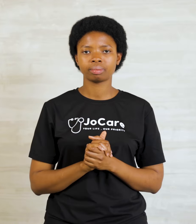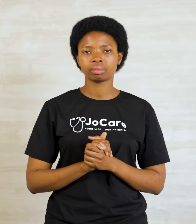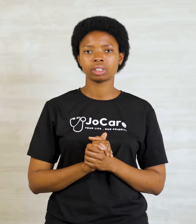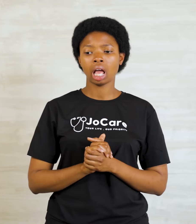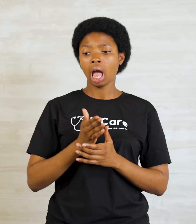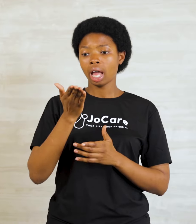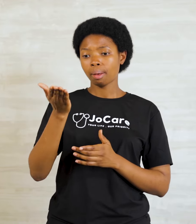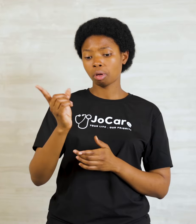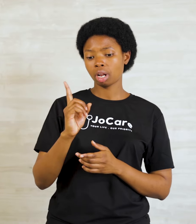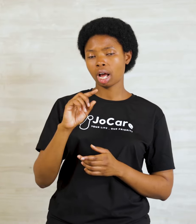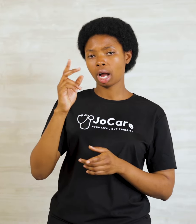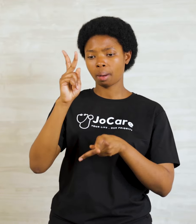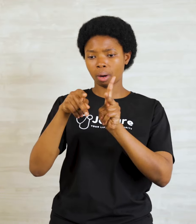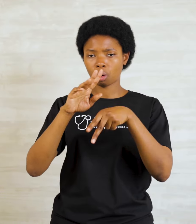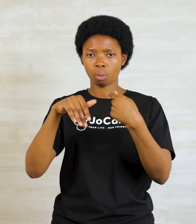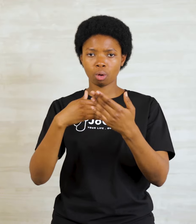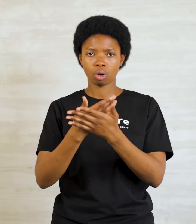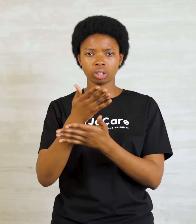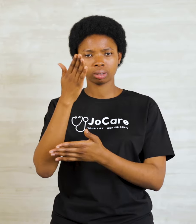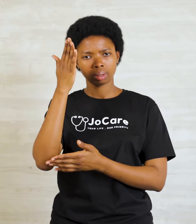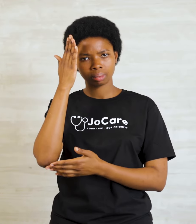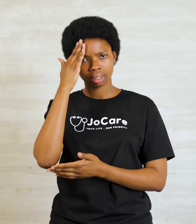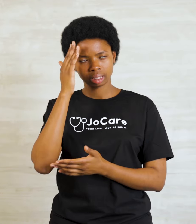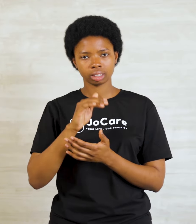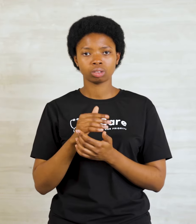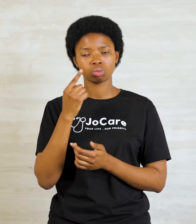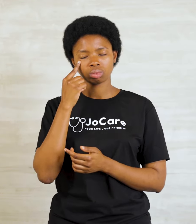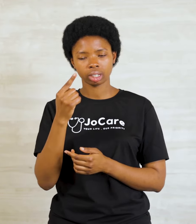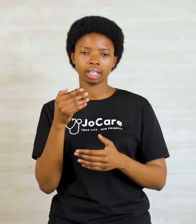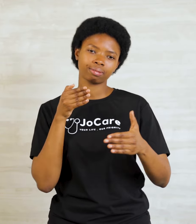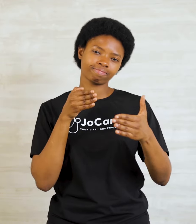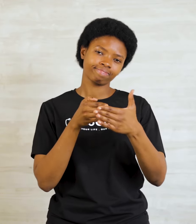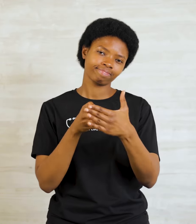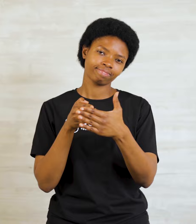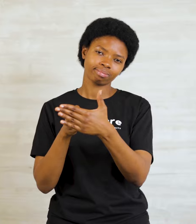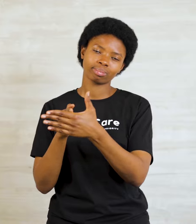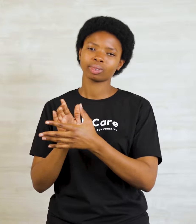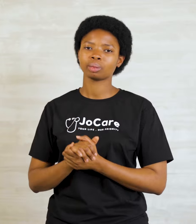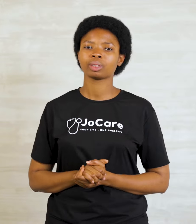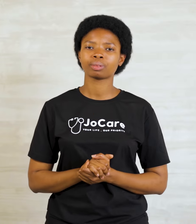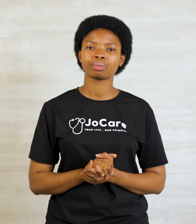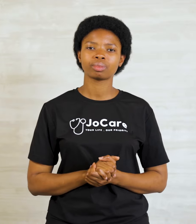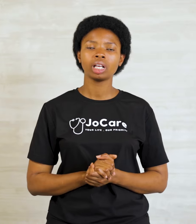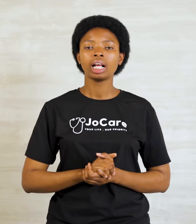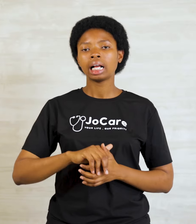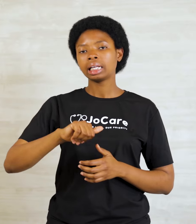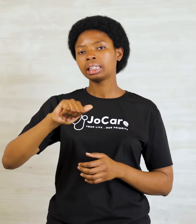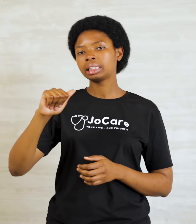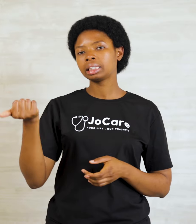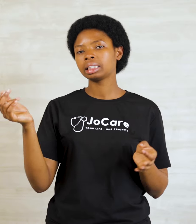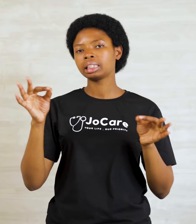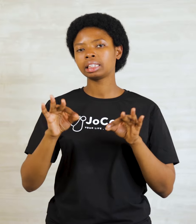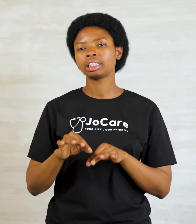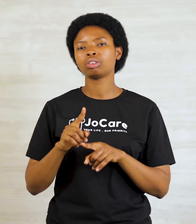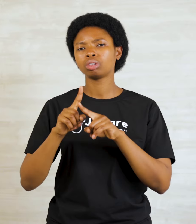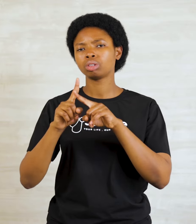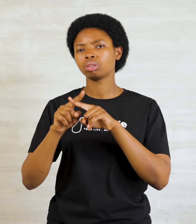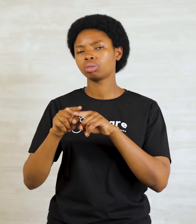kuko bitaramenywa n'abantu bose, usanga ni imbogamizi. Yego. Ikindi gituma bitagera